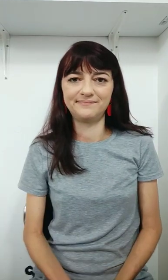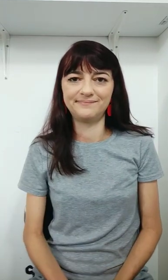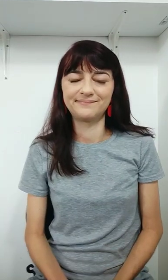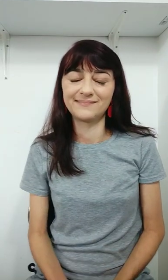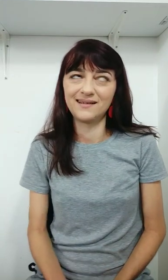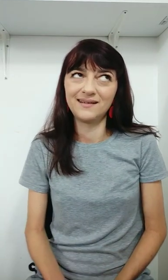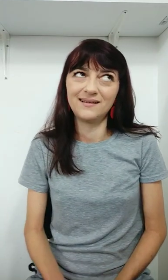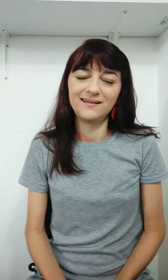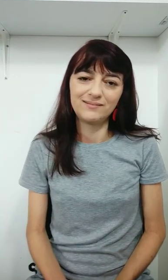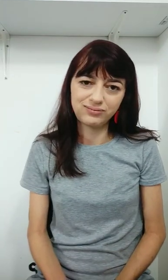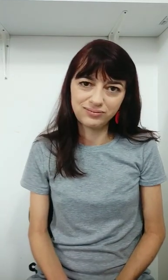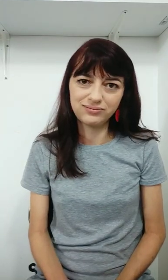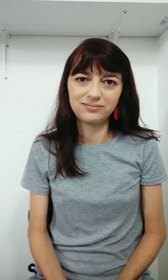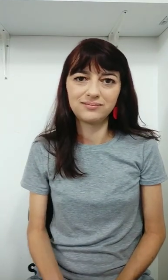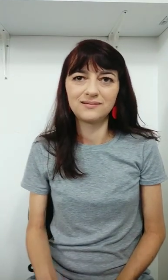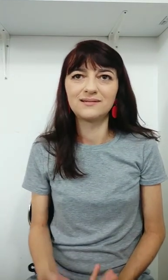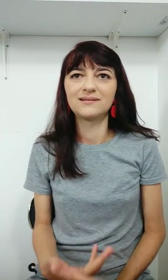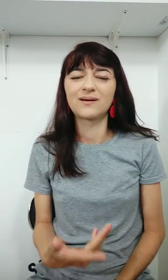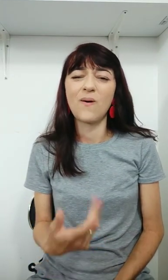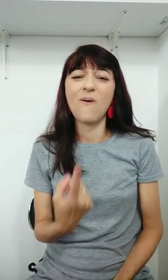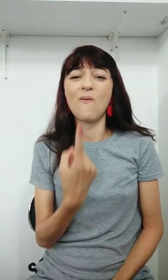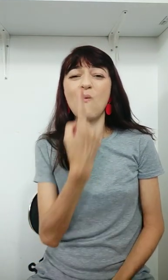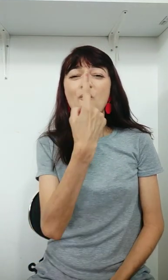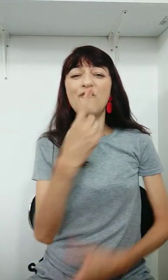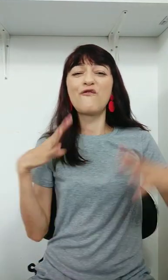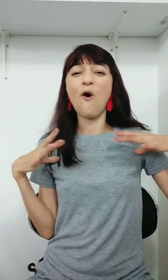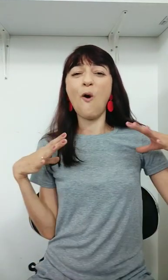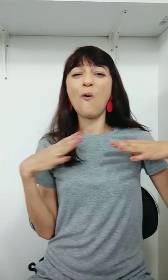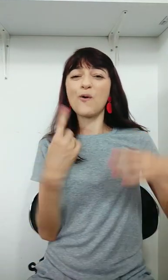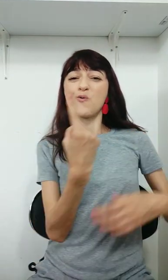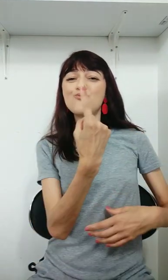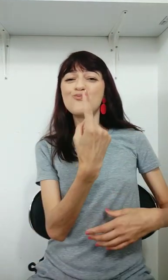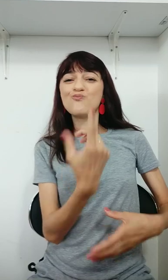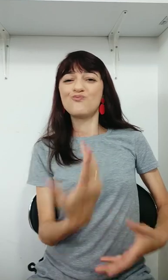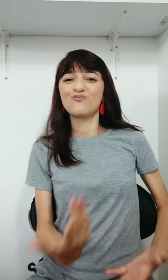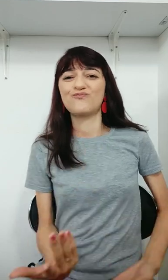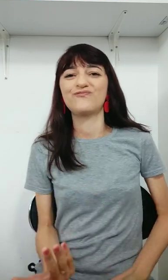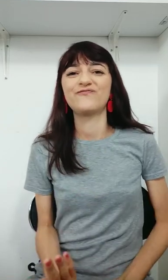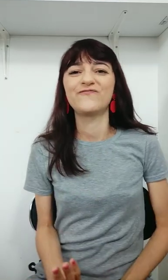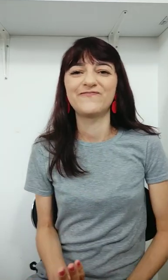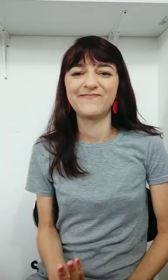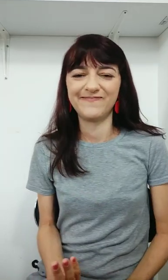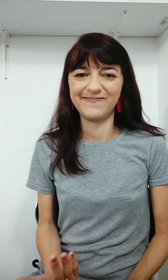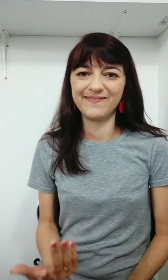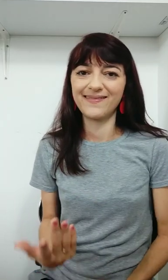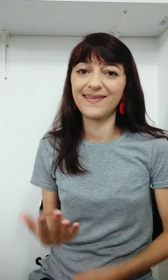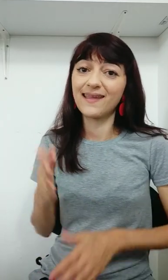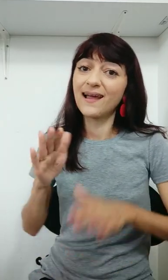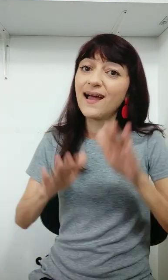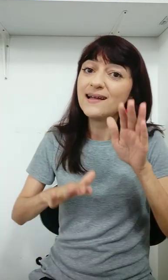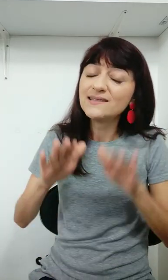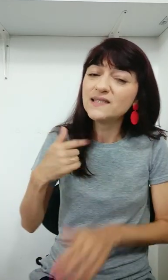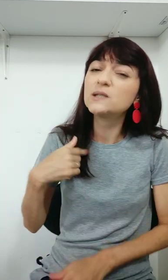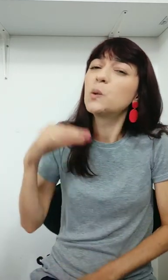sinal disso, daquilo? Então, às vezes, não é que ele se sente incomodado, mas aquilo para ele tira